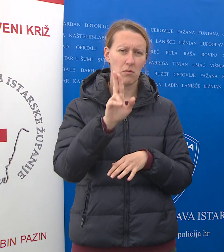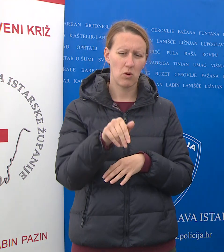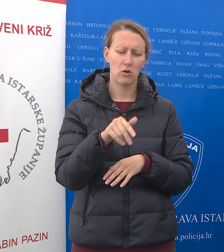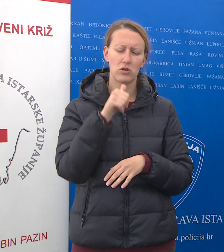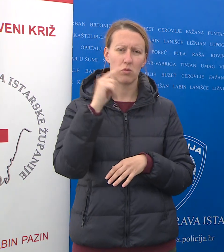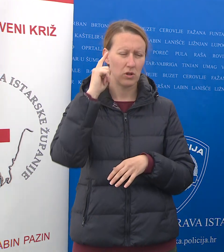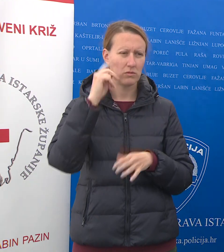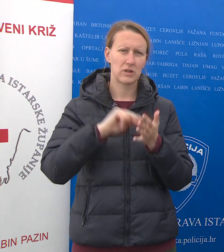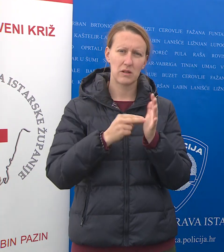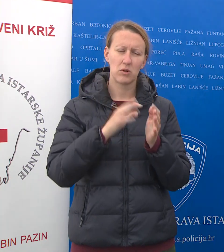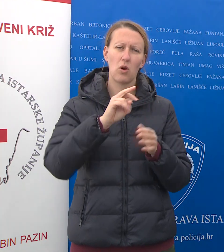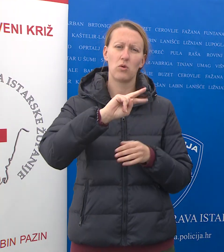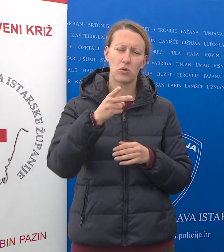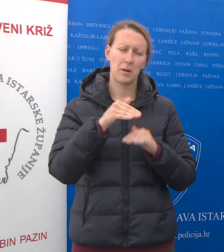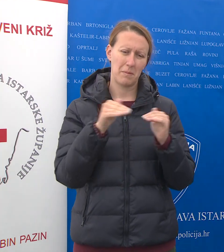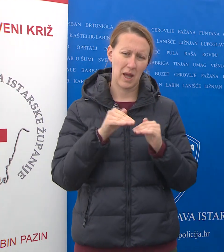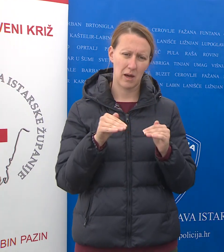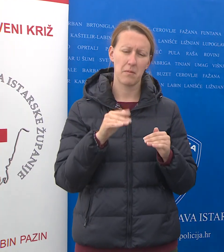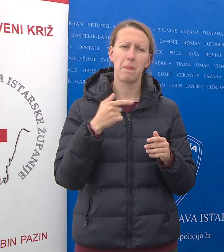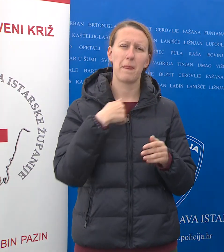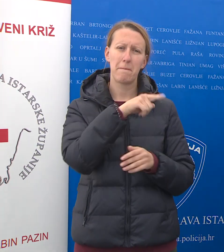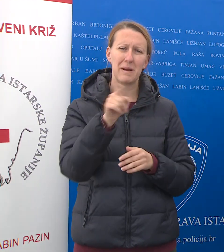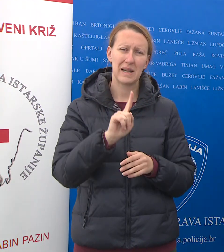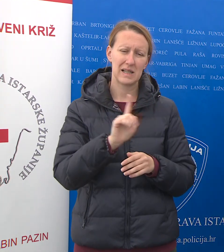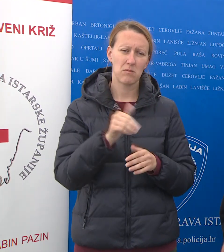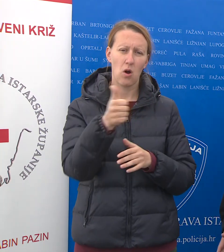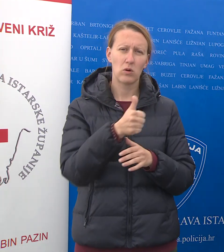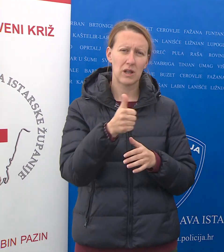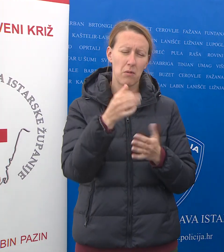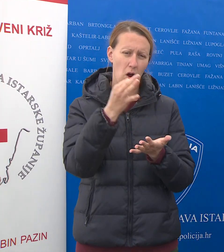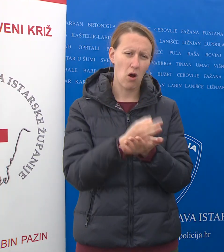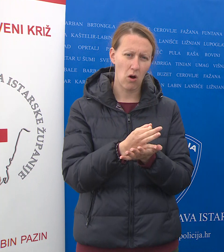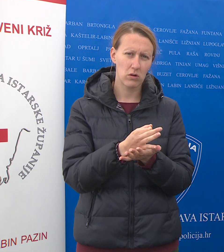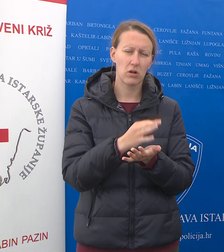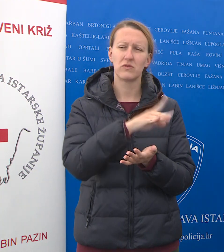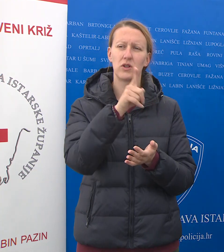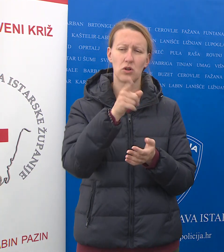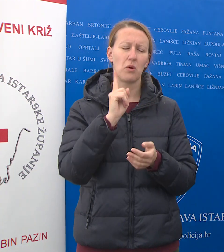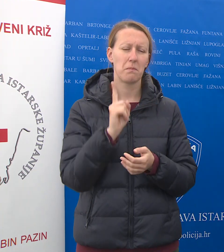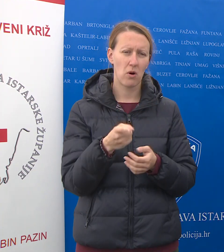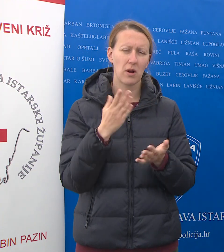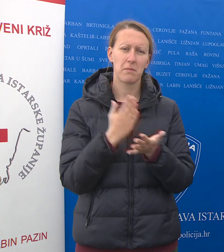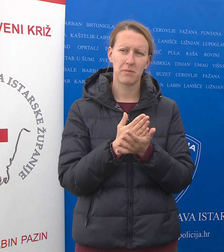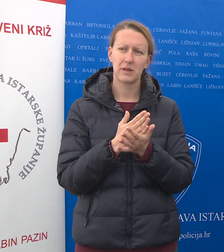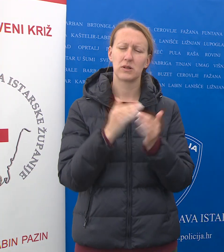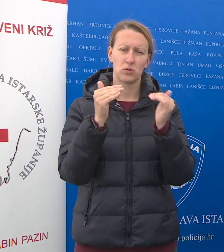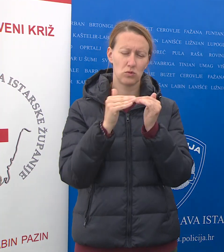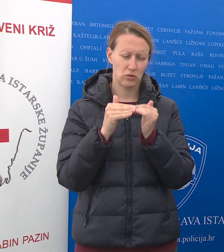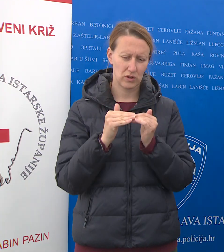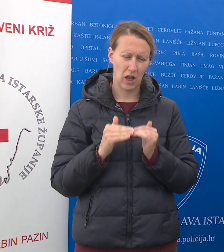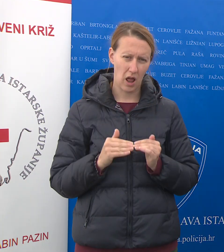možemo razmišljati o drugačijim mjerama. Pošto mi nismo usamljeni otok, prema tome sve će to morati biti